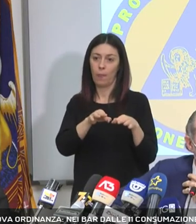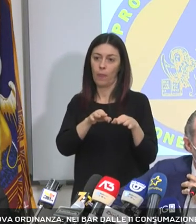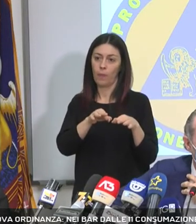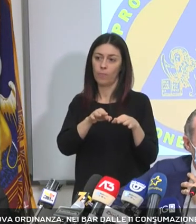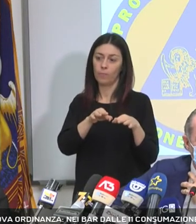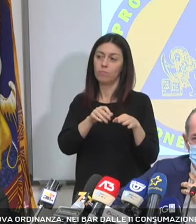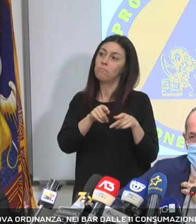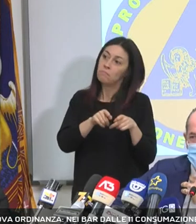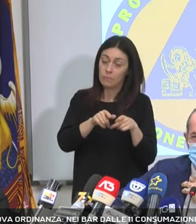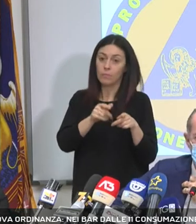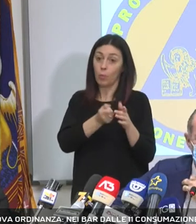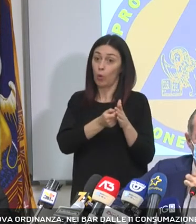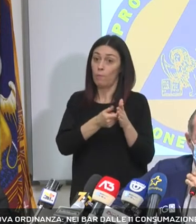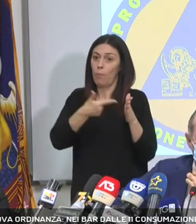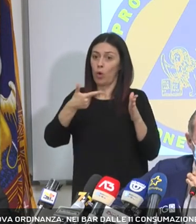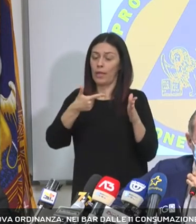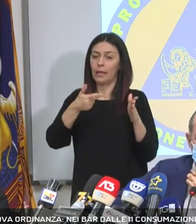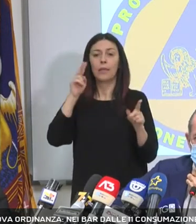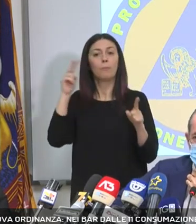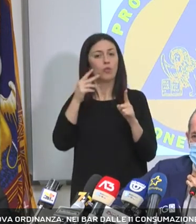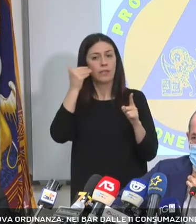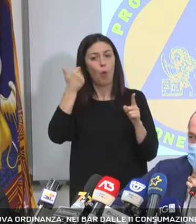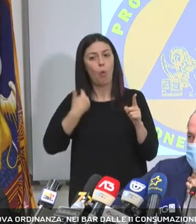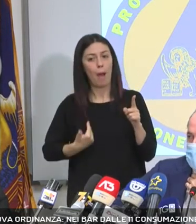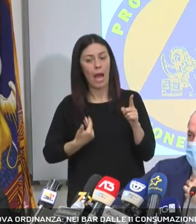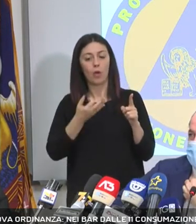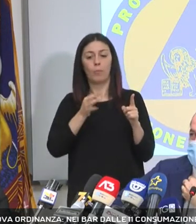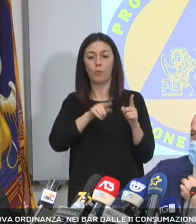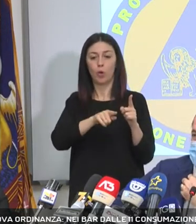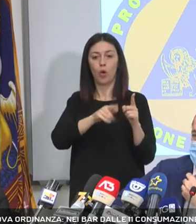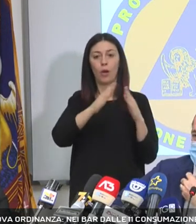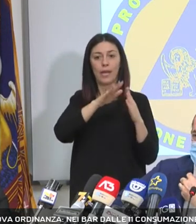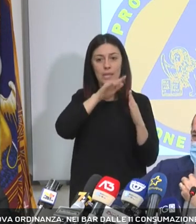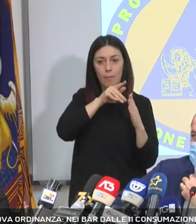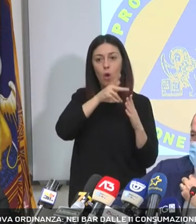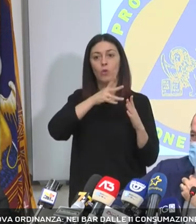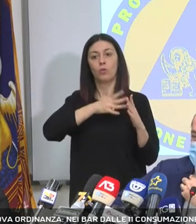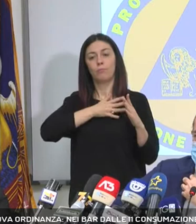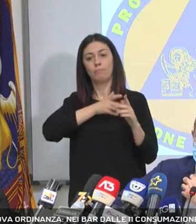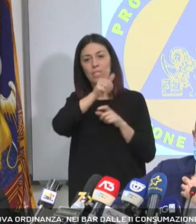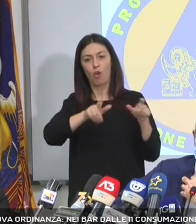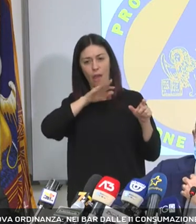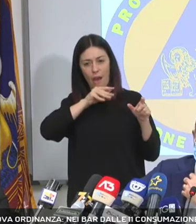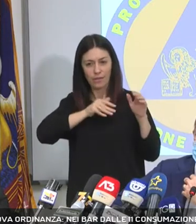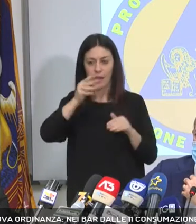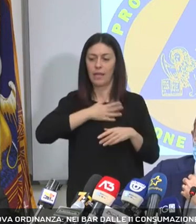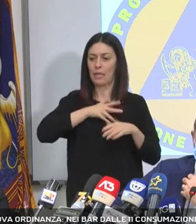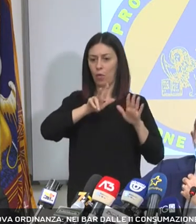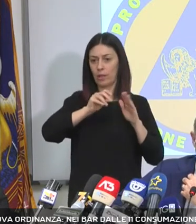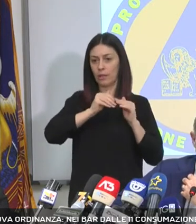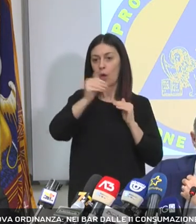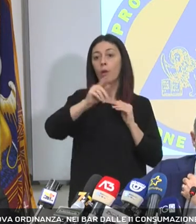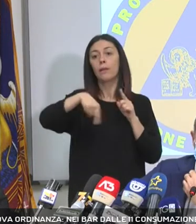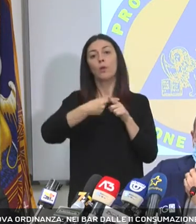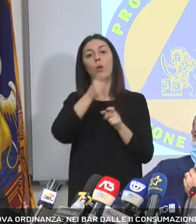più importante che è quella delle rsa dei nostri degli over 80 e degli operatori sanitari e di coloro